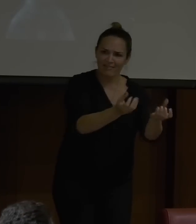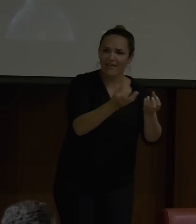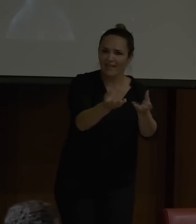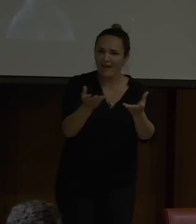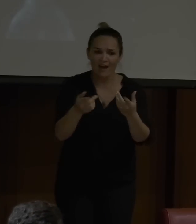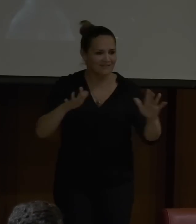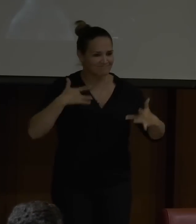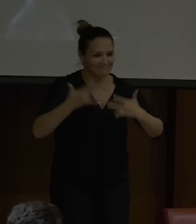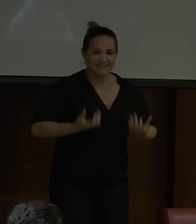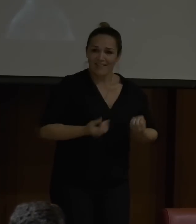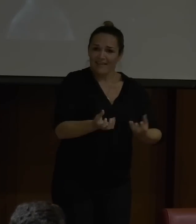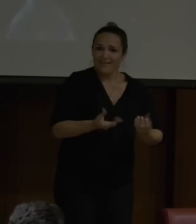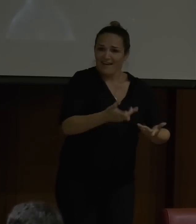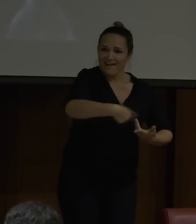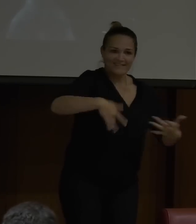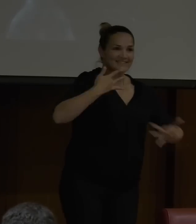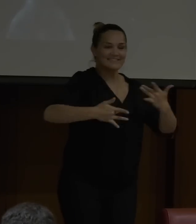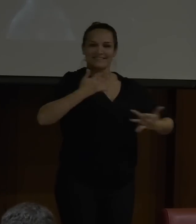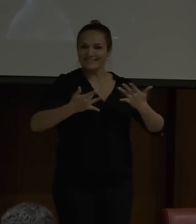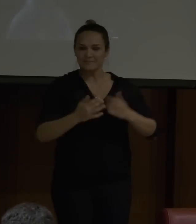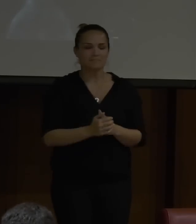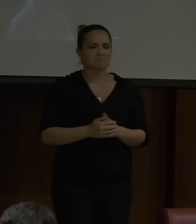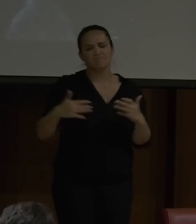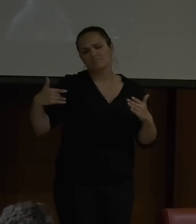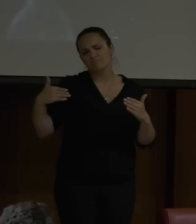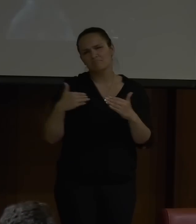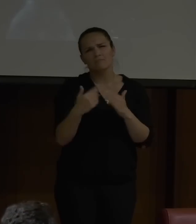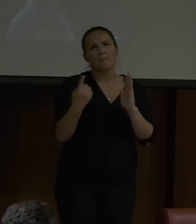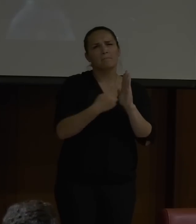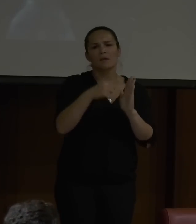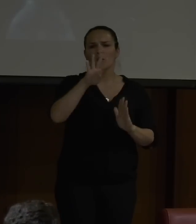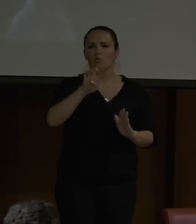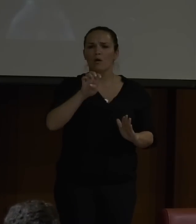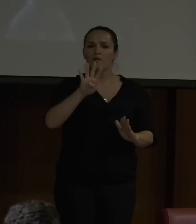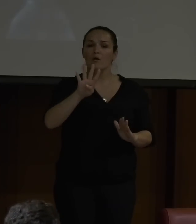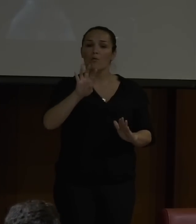que alegrarles la vida? A finales de la década del 40, la familia